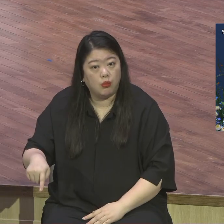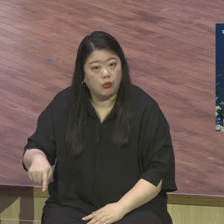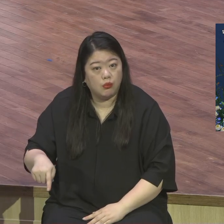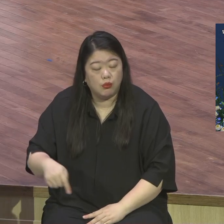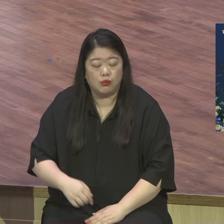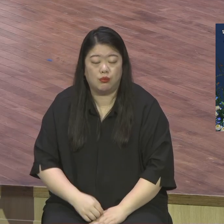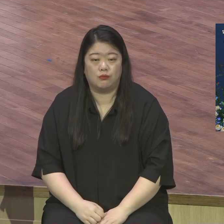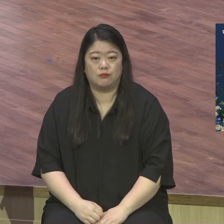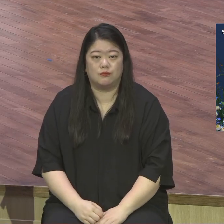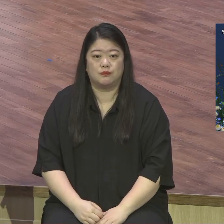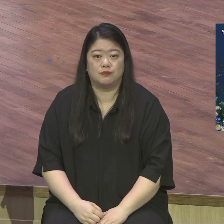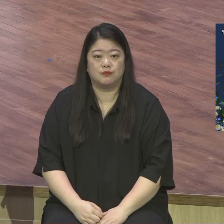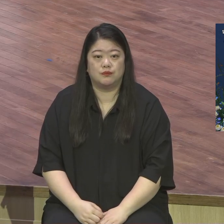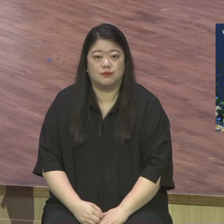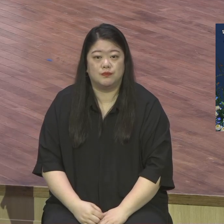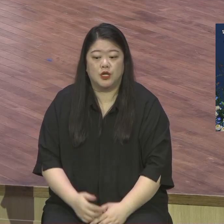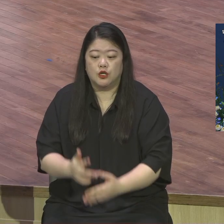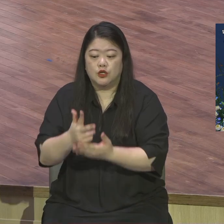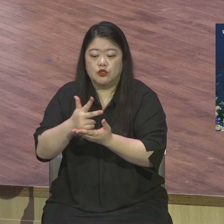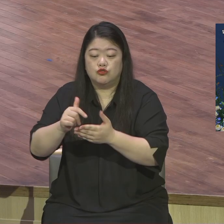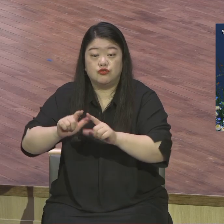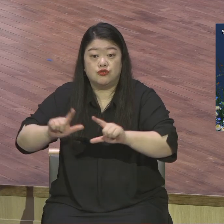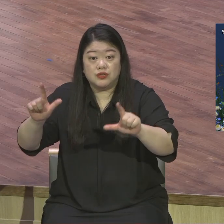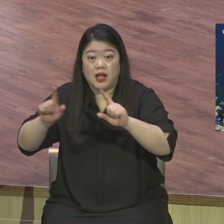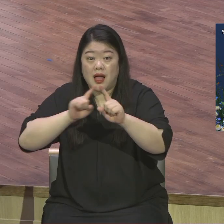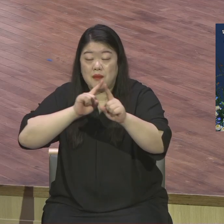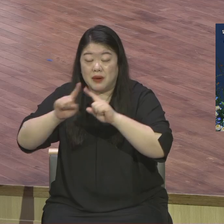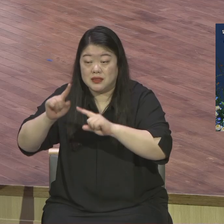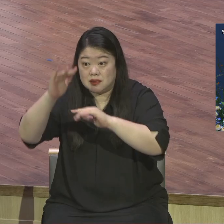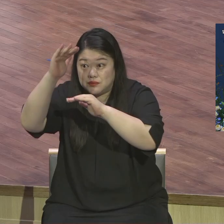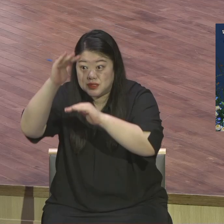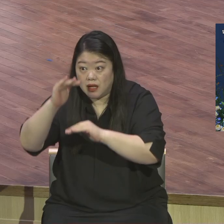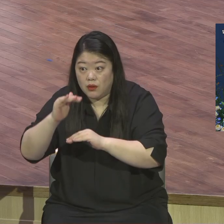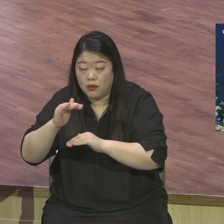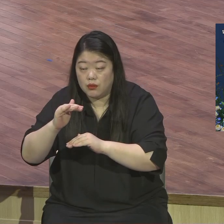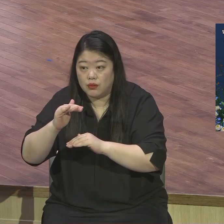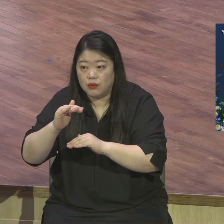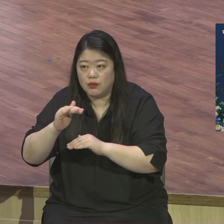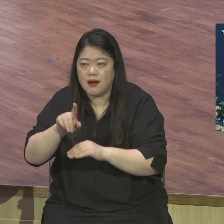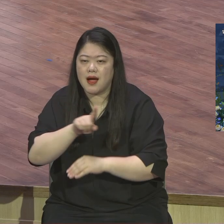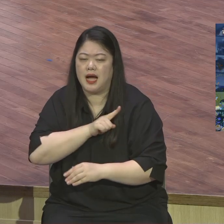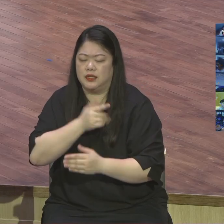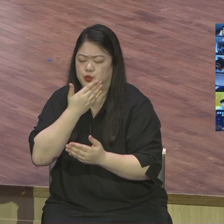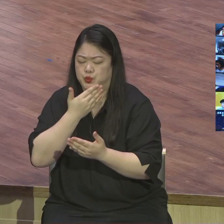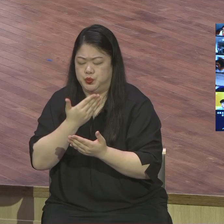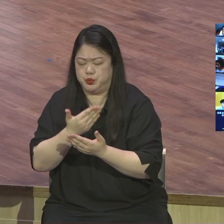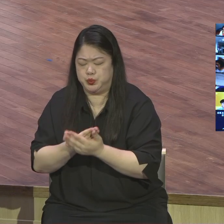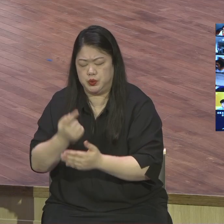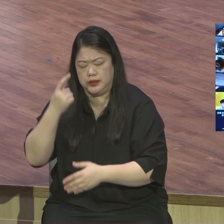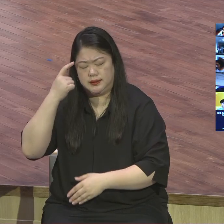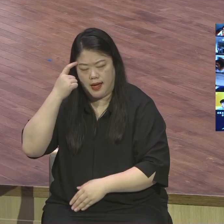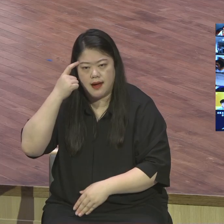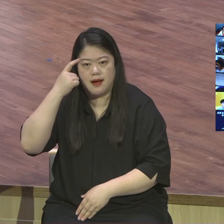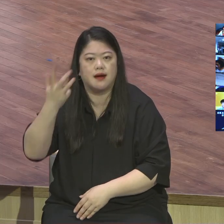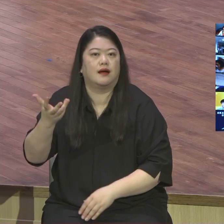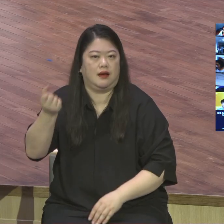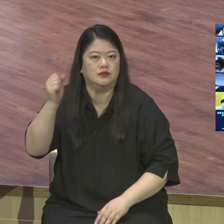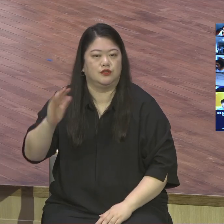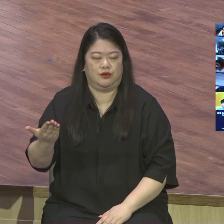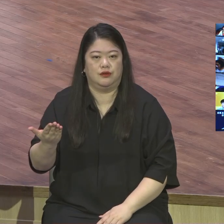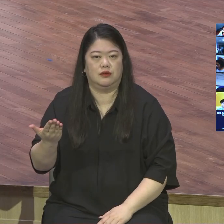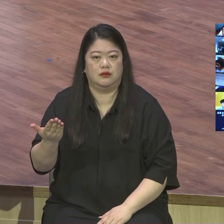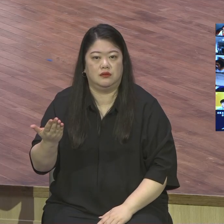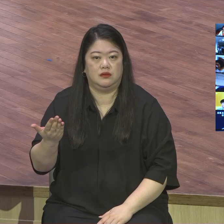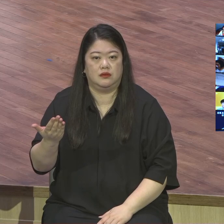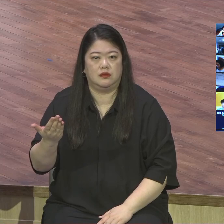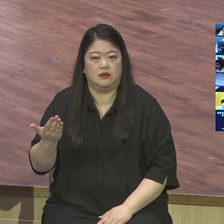강단에서 선포되는 하나님의 말씀을 제일 먼저 중요하게 잡아야 돼요. 말씀을 가장